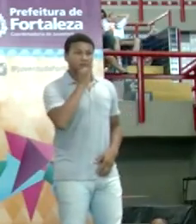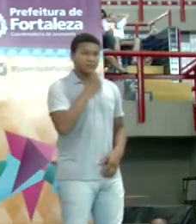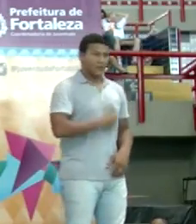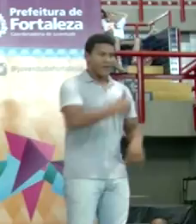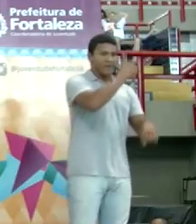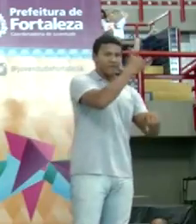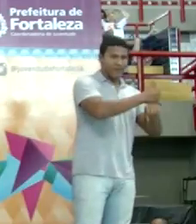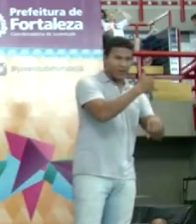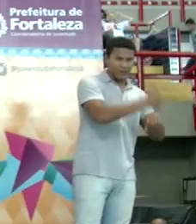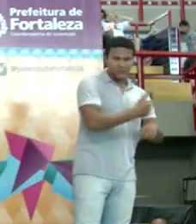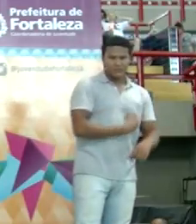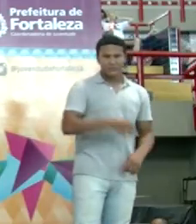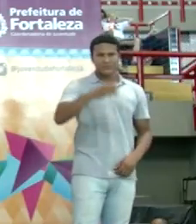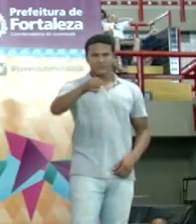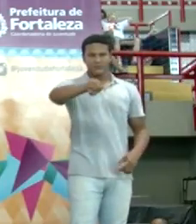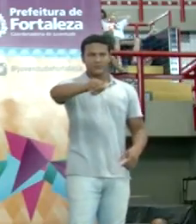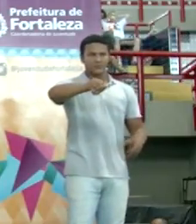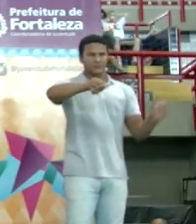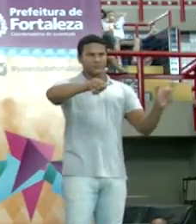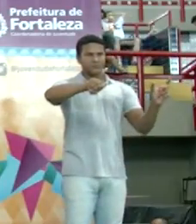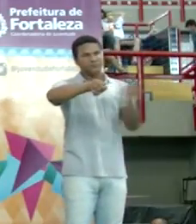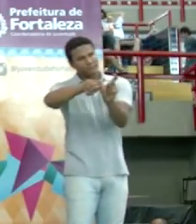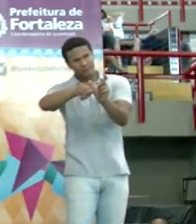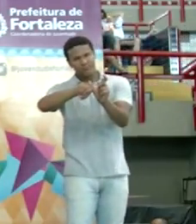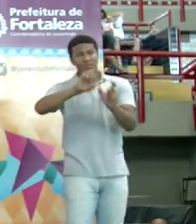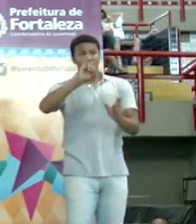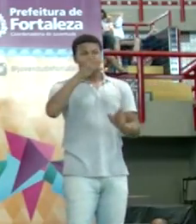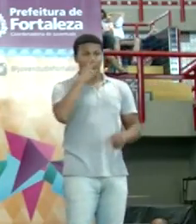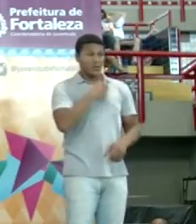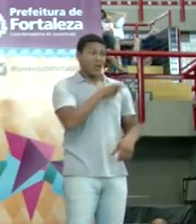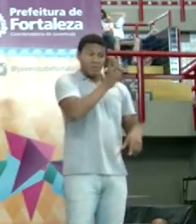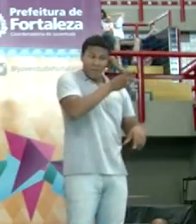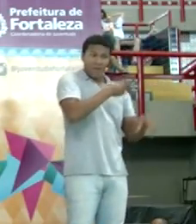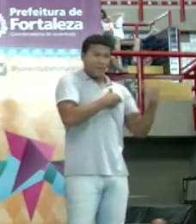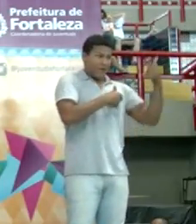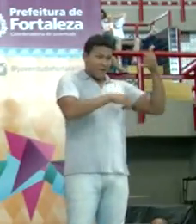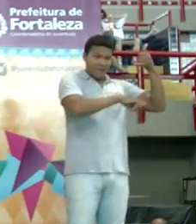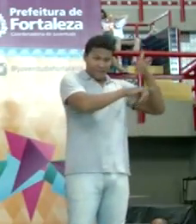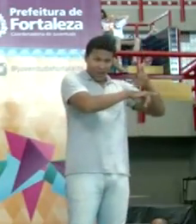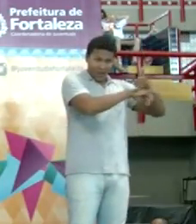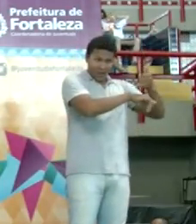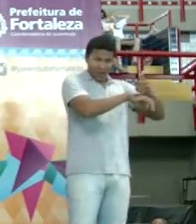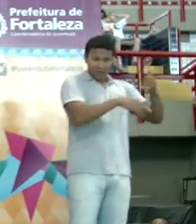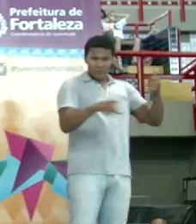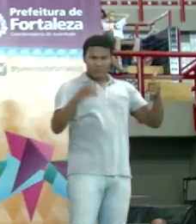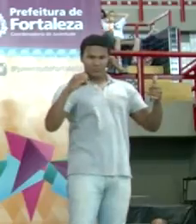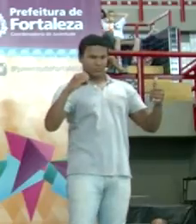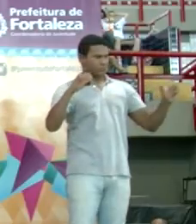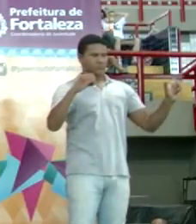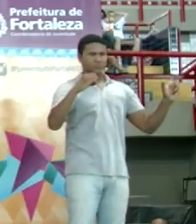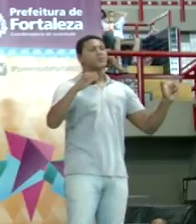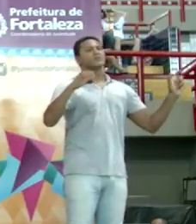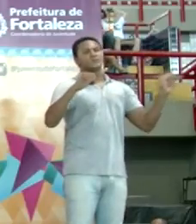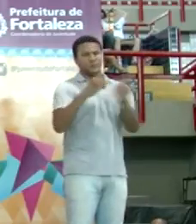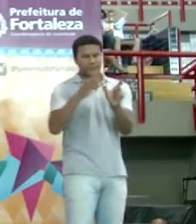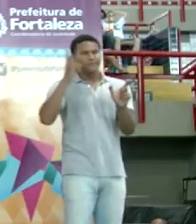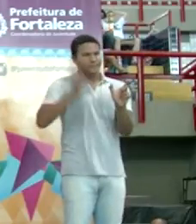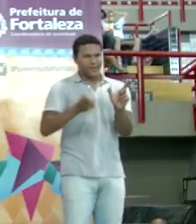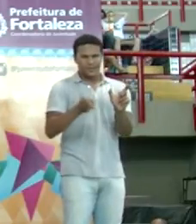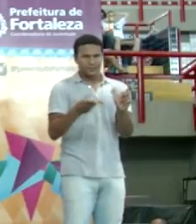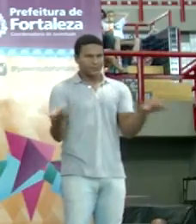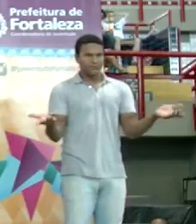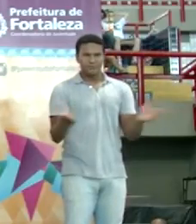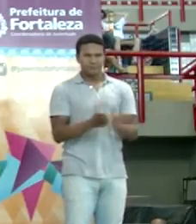de um polo sul, é atraído. Se o mesmo ferro tiver próximo do polo norte... É atraído do